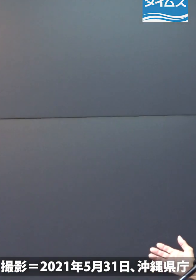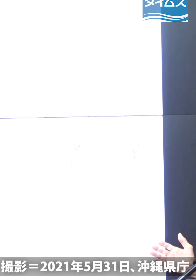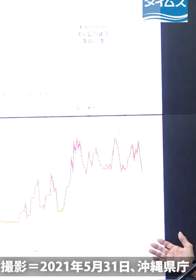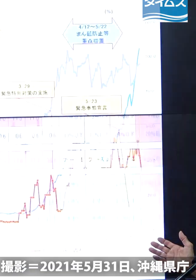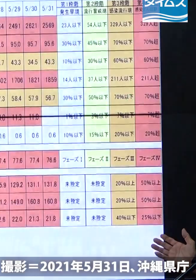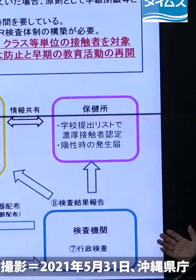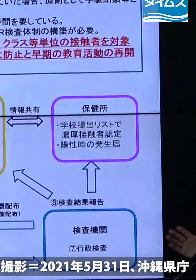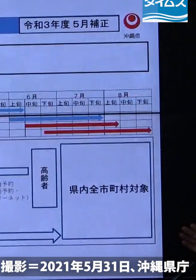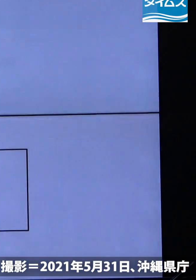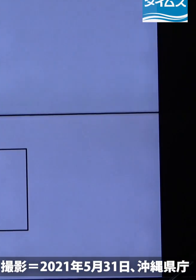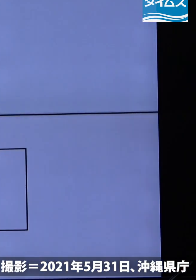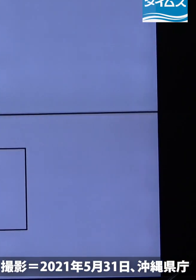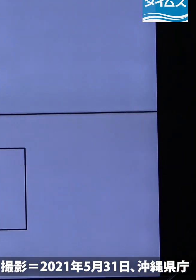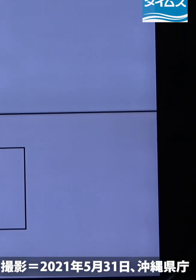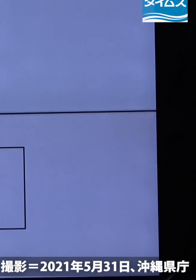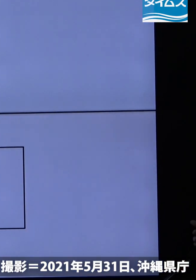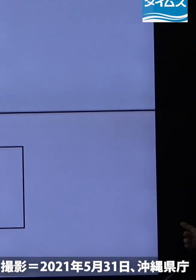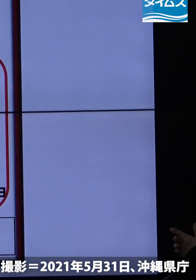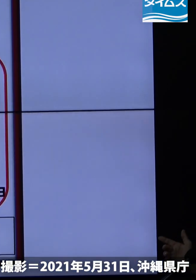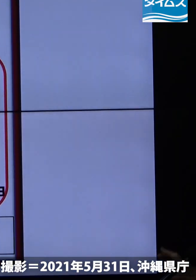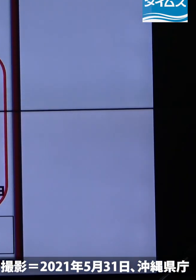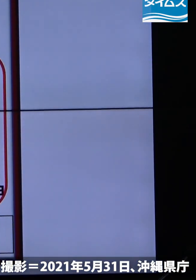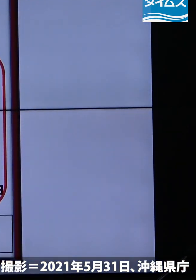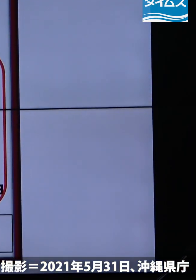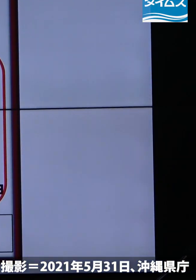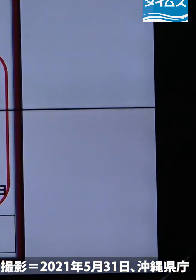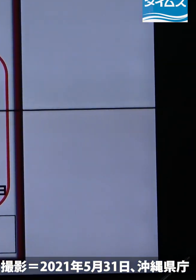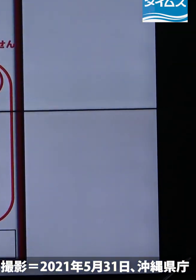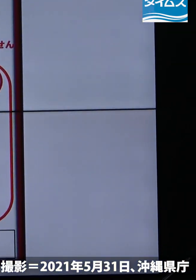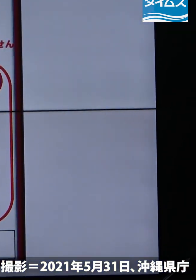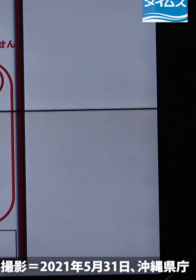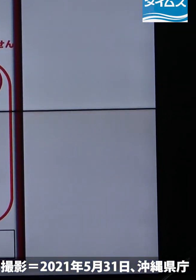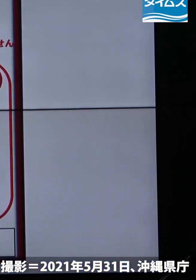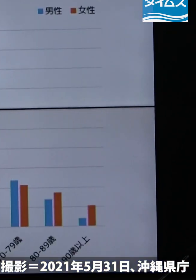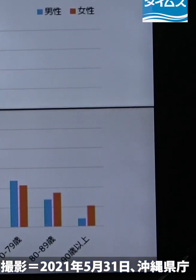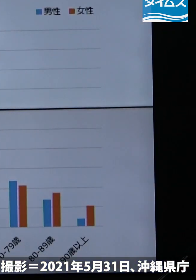飛沫とマイクロの接触のやつです。